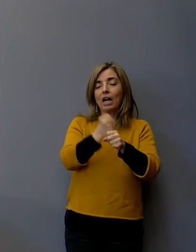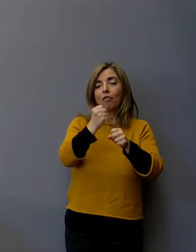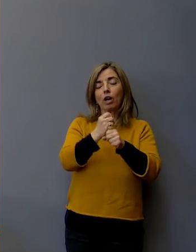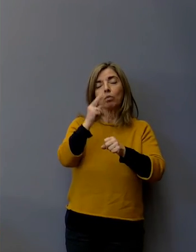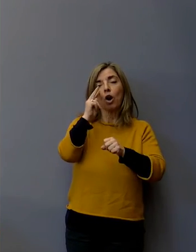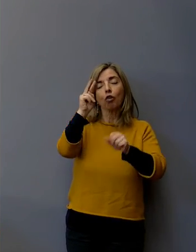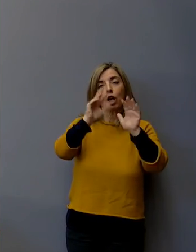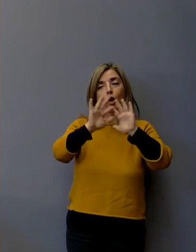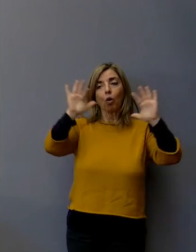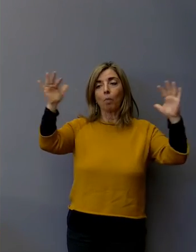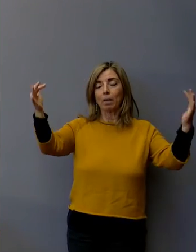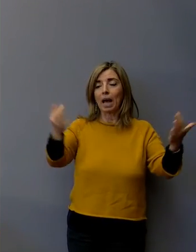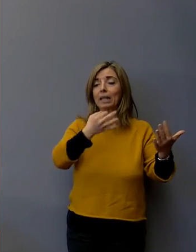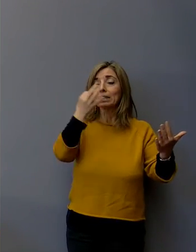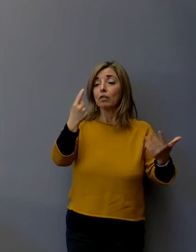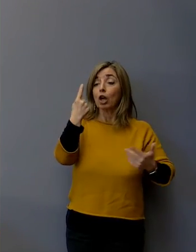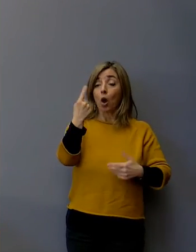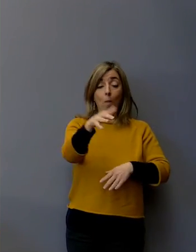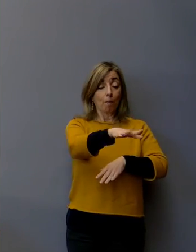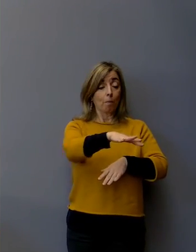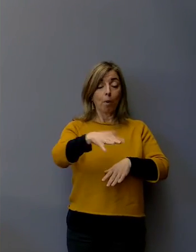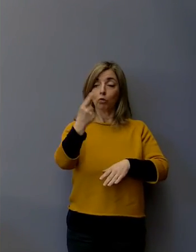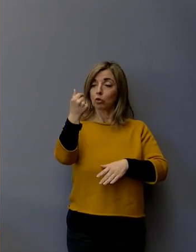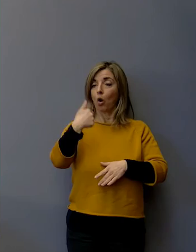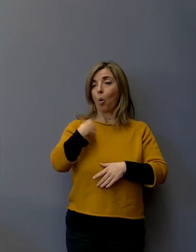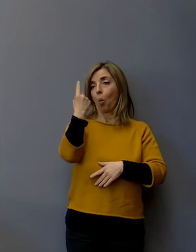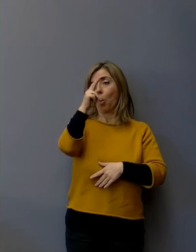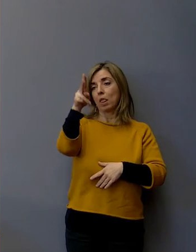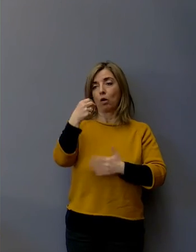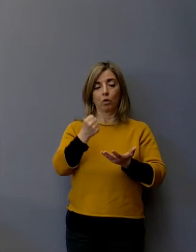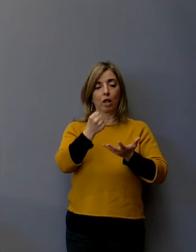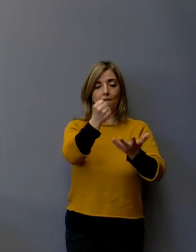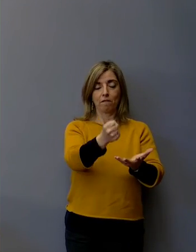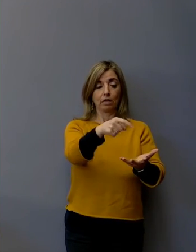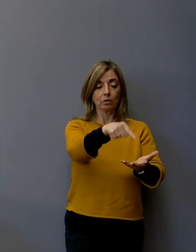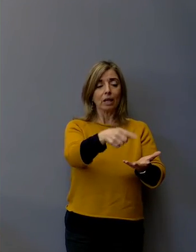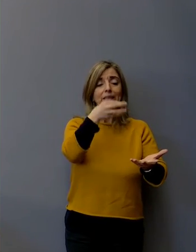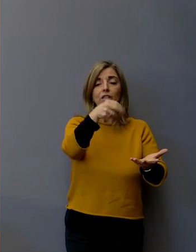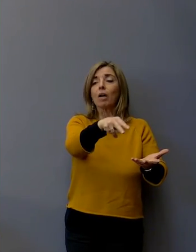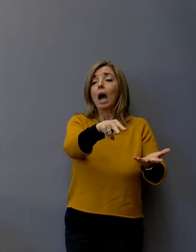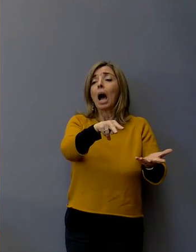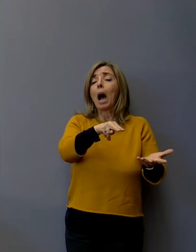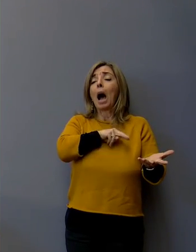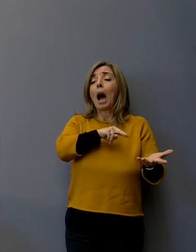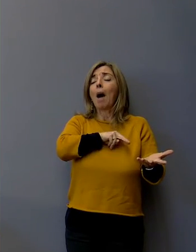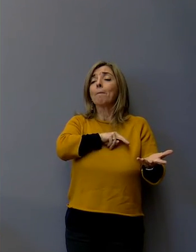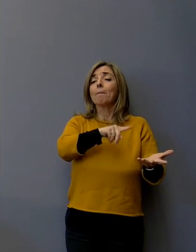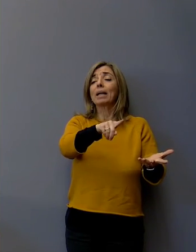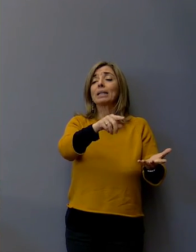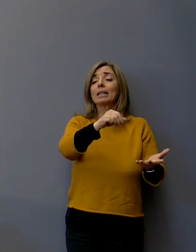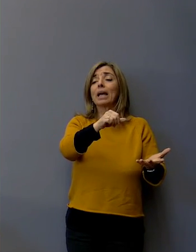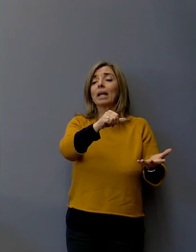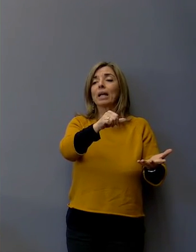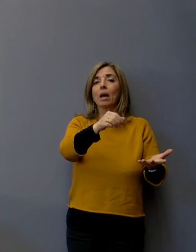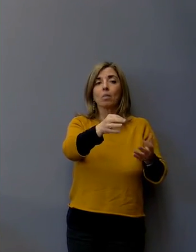si investe un euro in un posto quel posto lì appartiene o municipio chiaro e non esistono per favore farlo stare